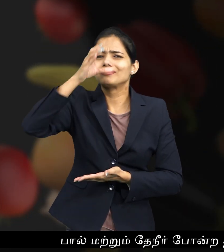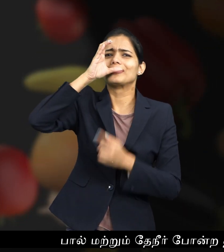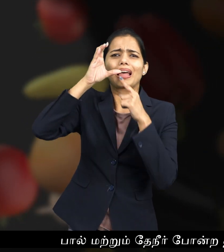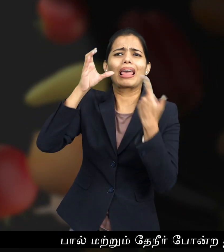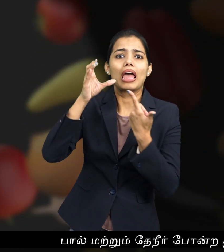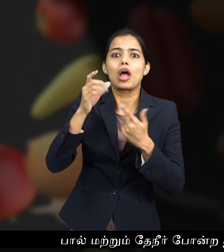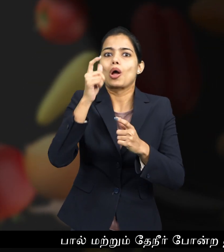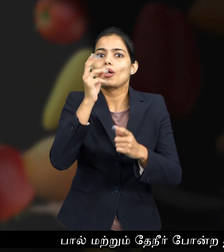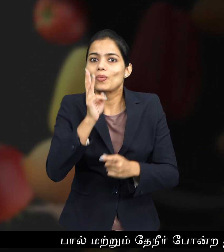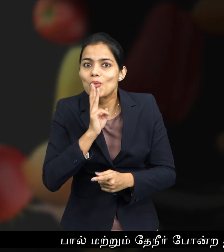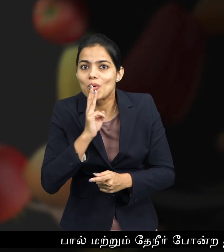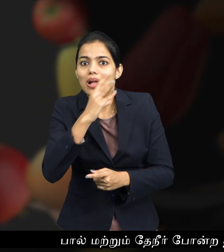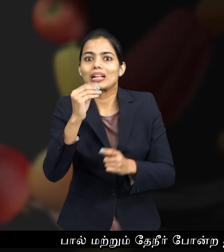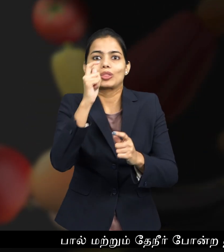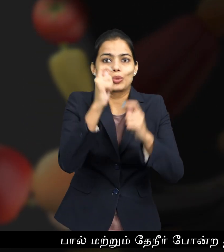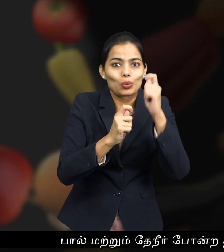திரவங்களிலிருந்து பெறப்படுகிறது.